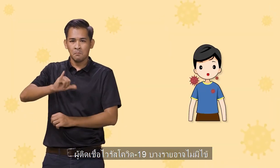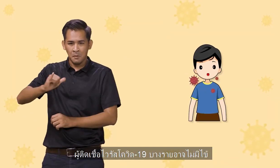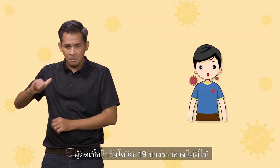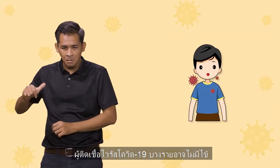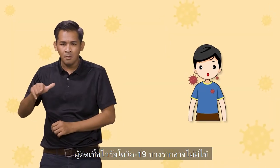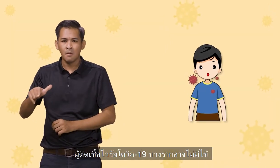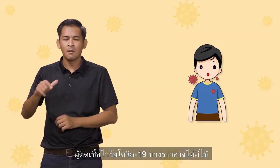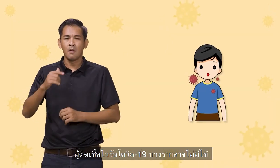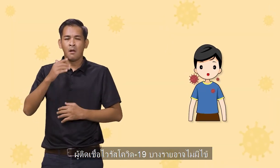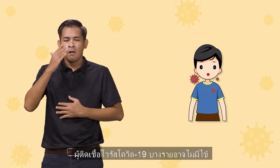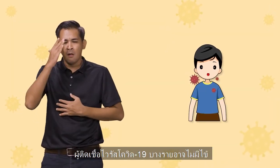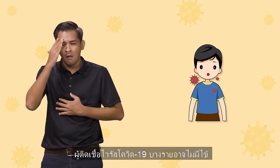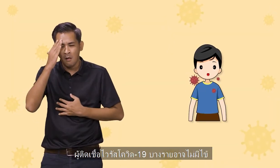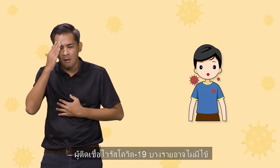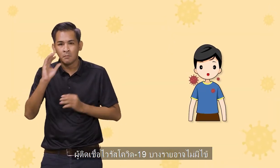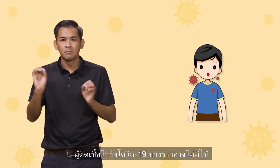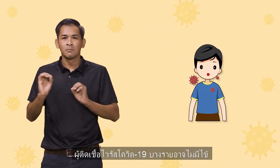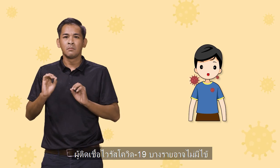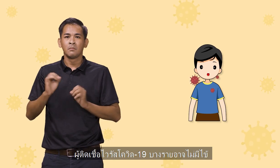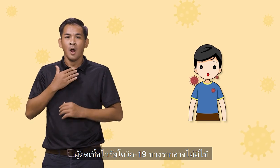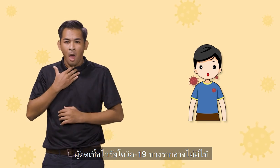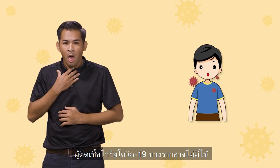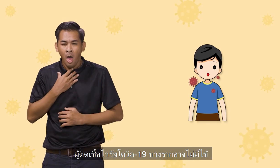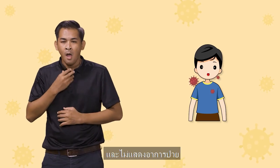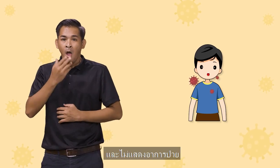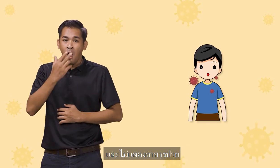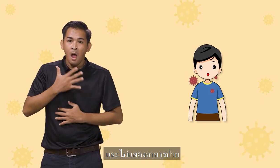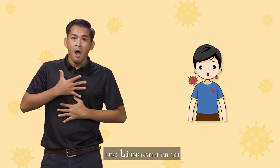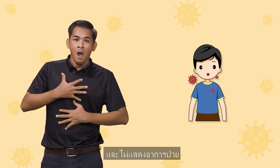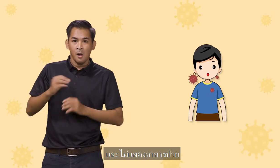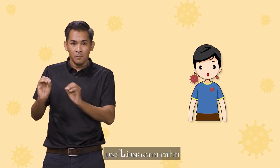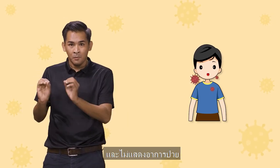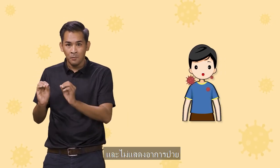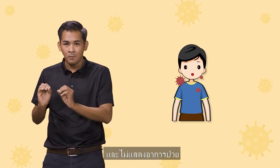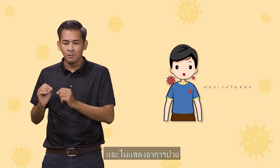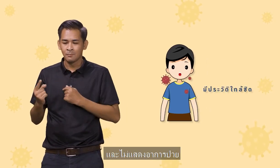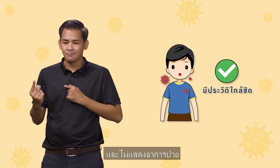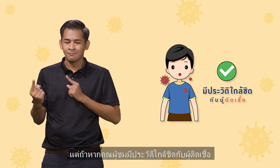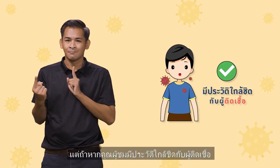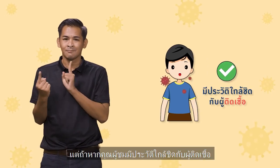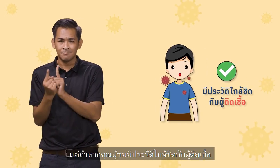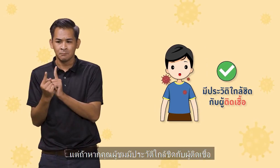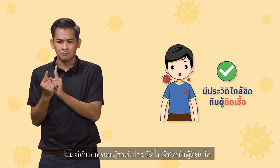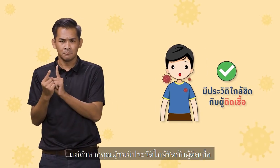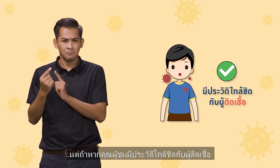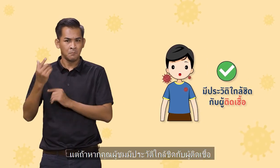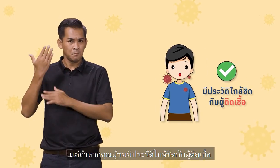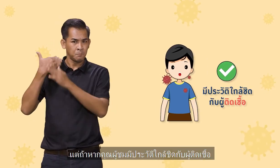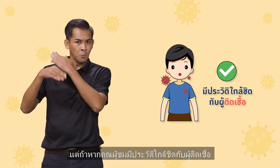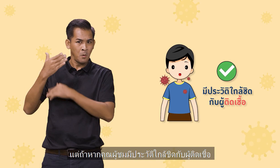-19 บางรายอาจไม่มีไข้และไม่แสดงอาการป่วยแต่หากคุณผู้ชมมีประวัติใกล้ชิด